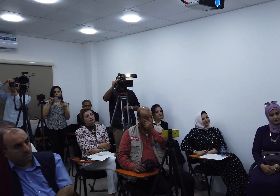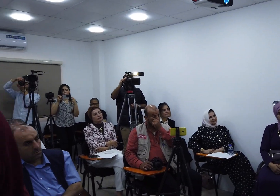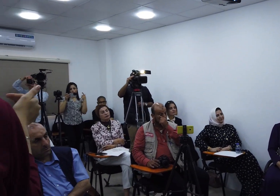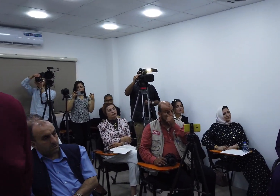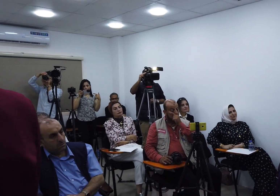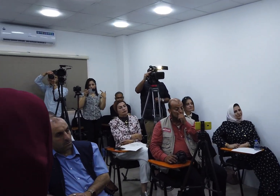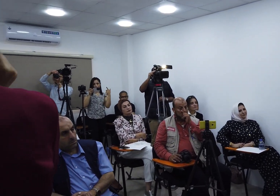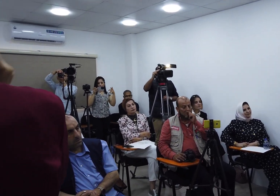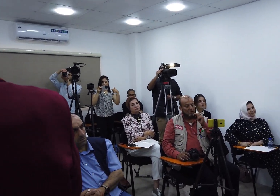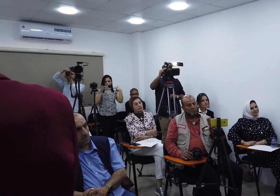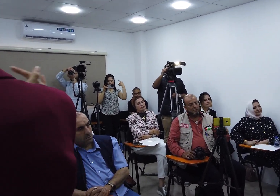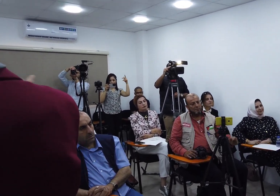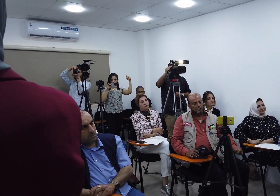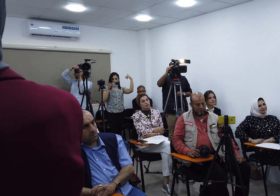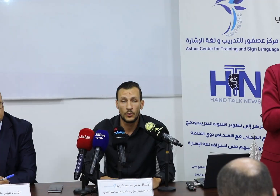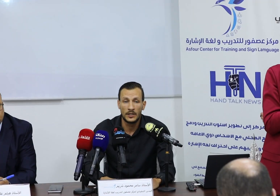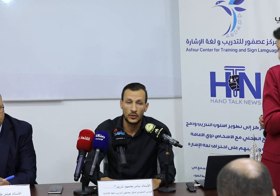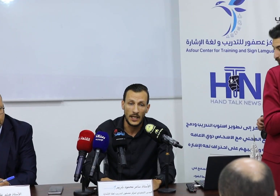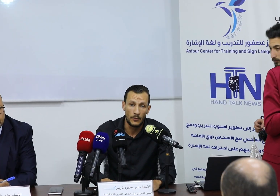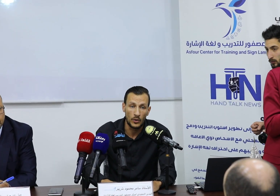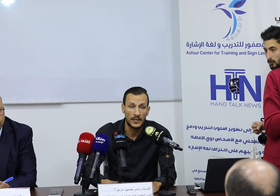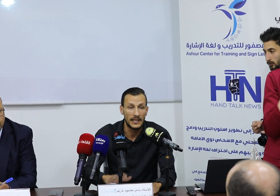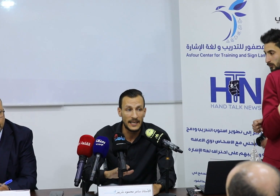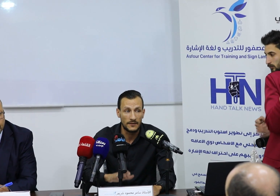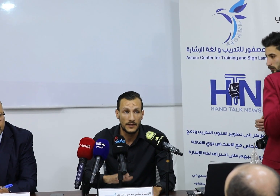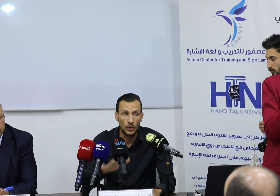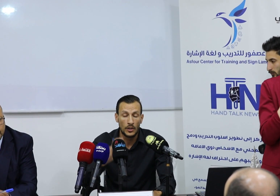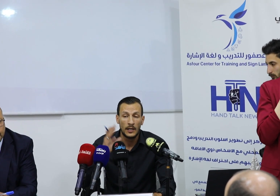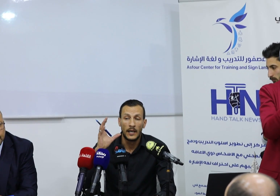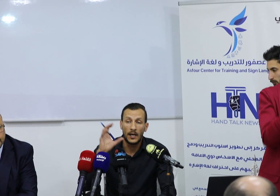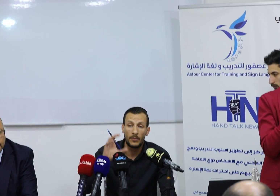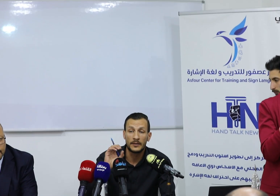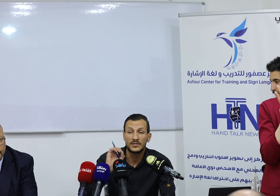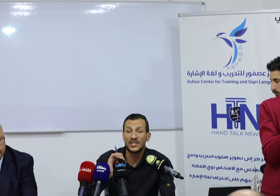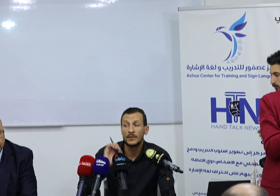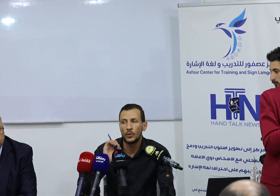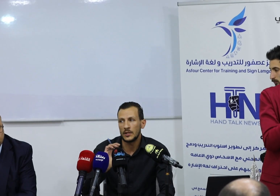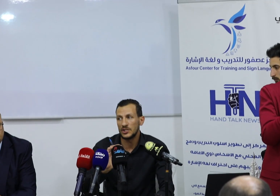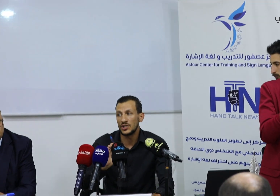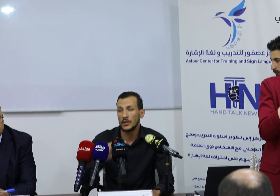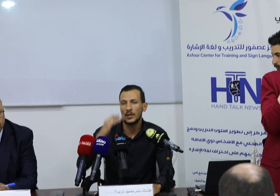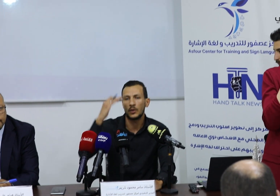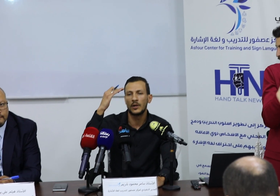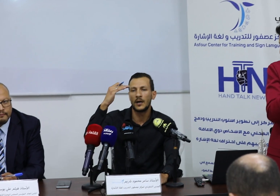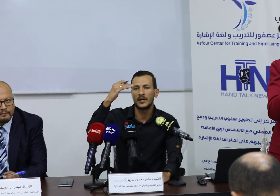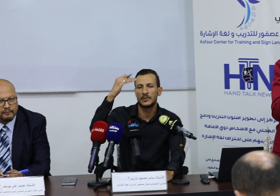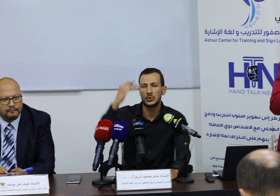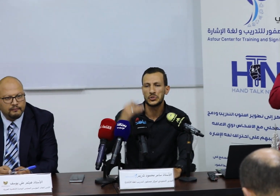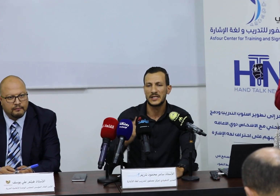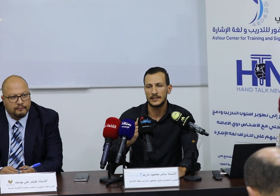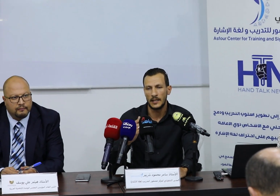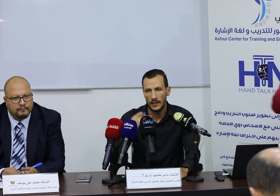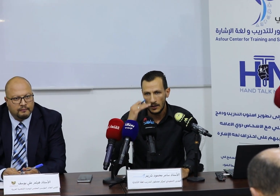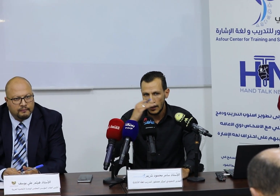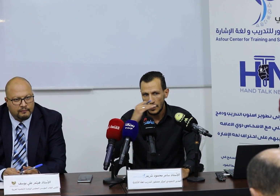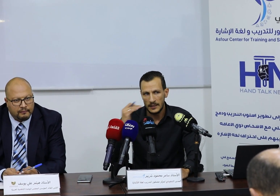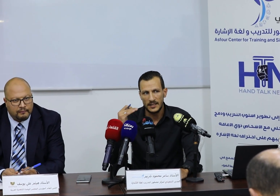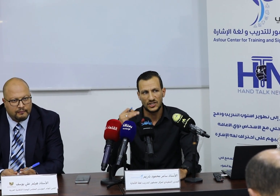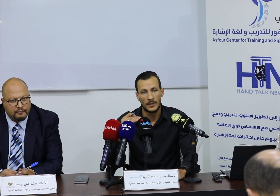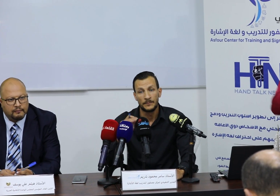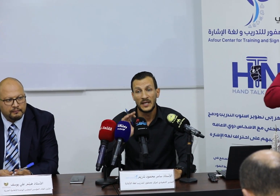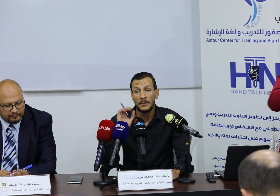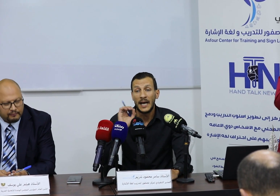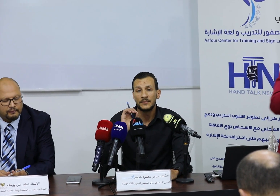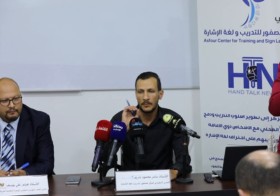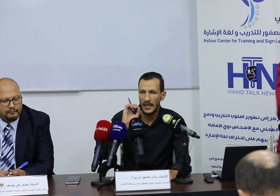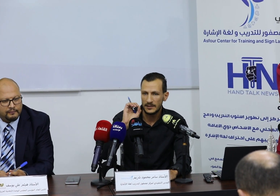عملنا فيه داتا، عملنا فيه إرشيف، أي حدا ممكن يفوت على الموقع راح يلاقي فيه أخبار مترجمة بلغة الإشارة وراح يكون الخبر منصوص تحت